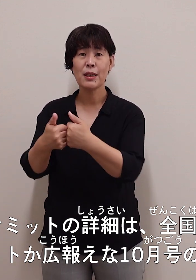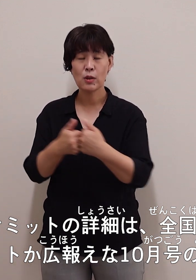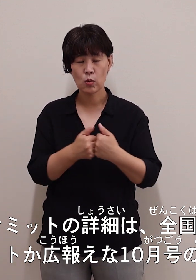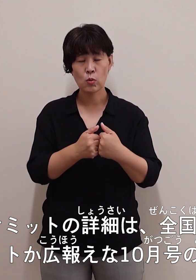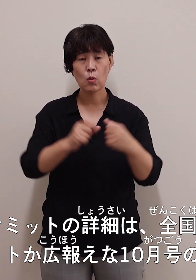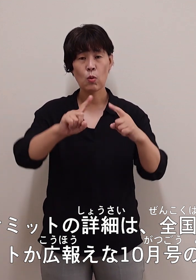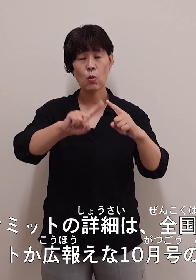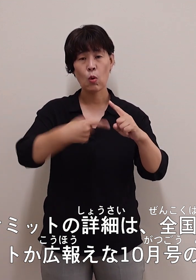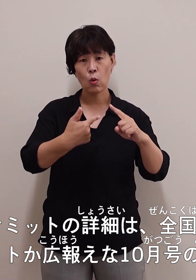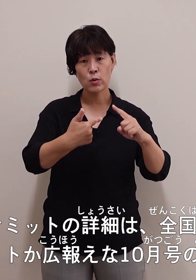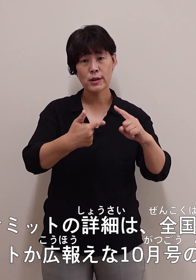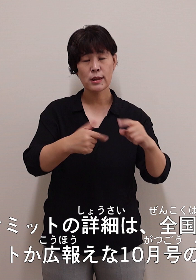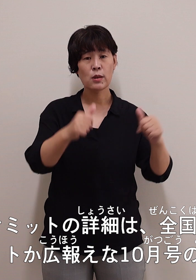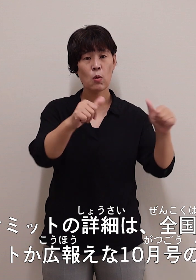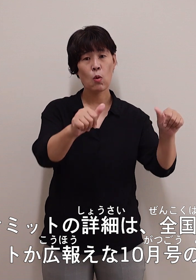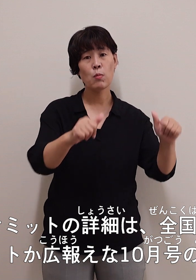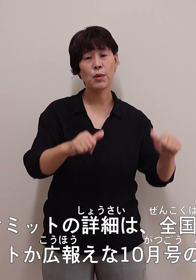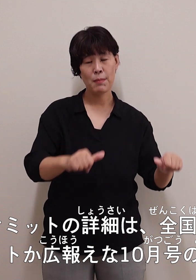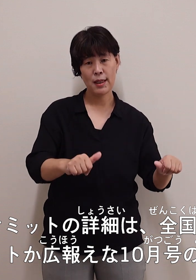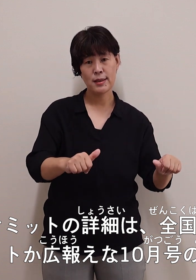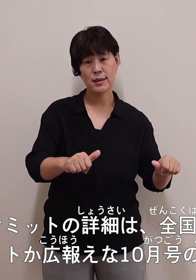か、広報恵那